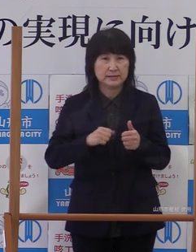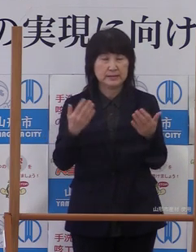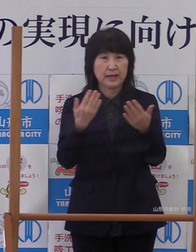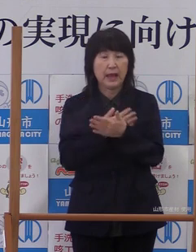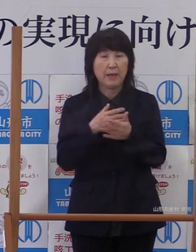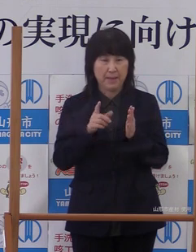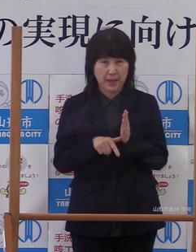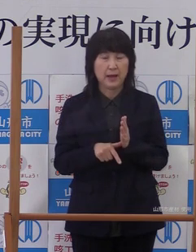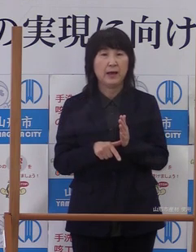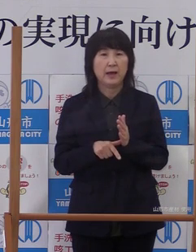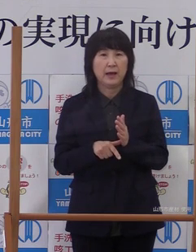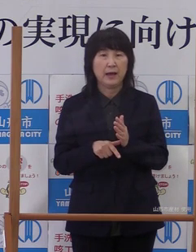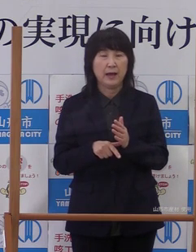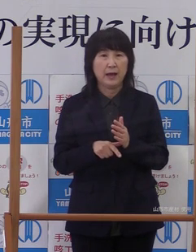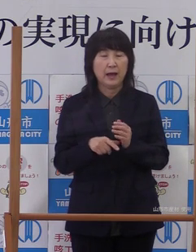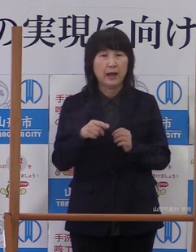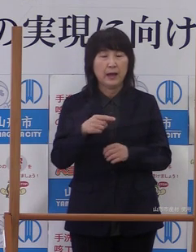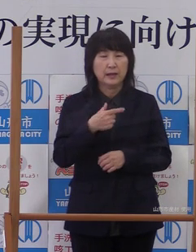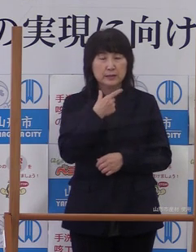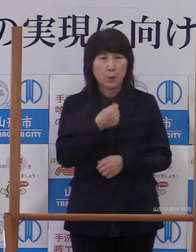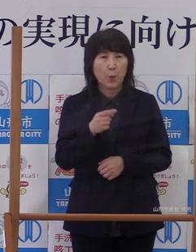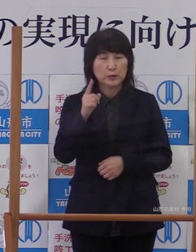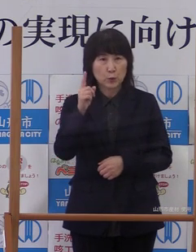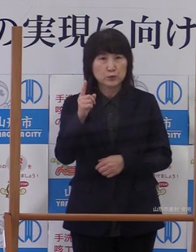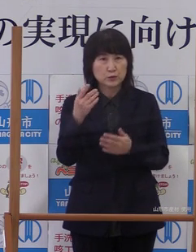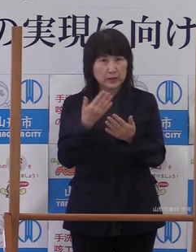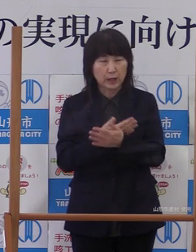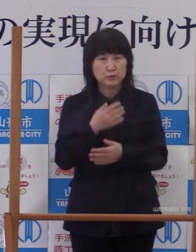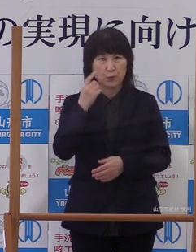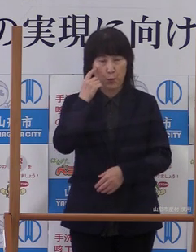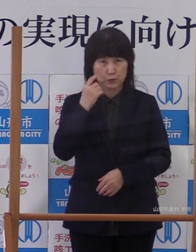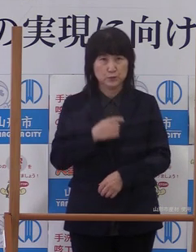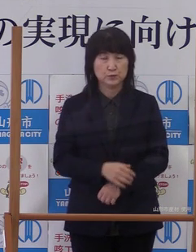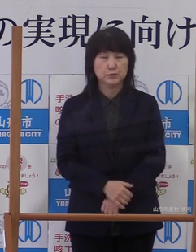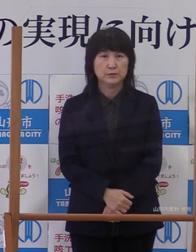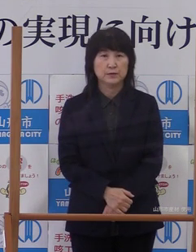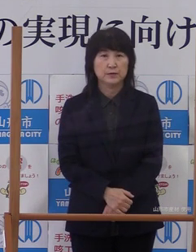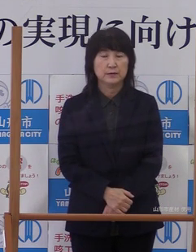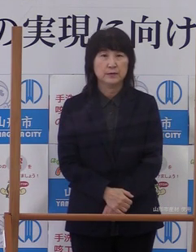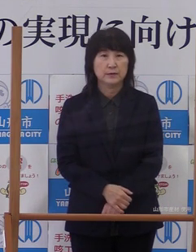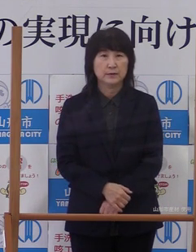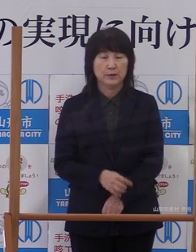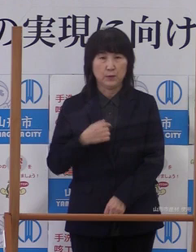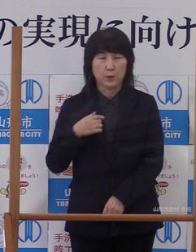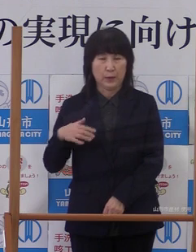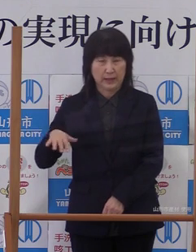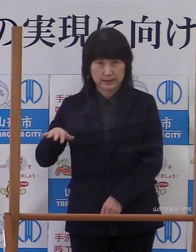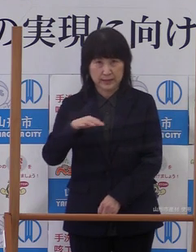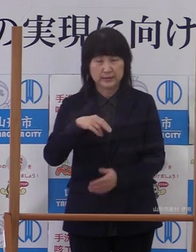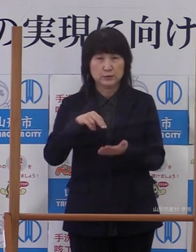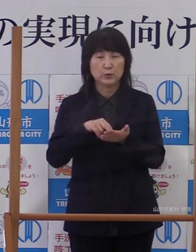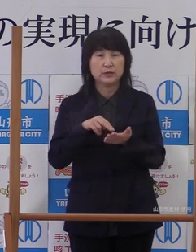一つ希望の光なんだろうなというふうに思っております。我々としてはですね、